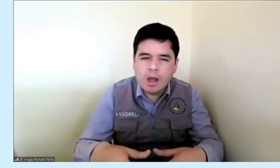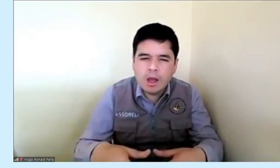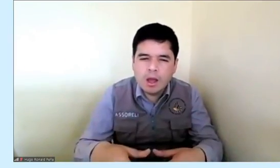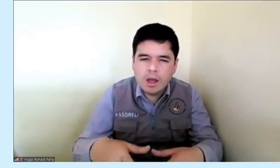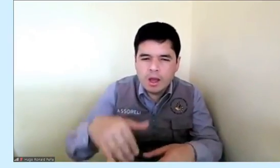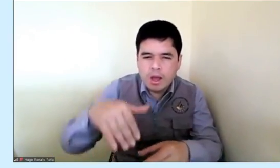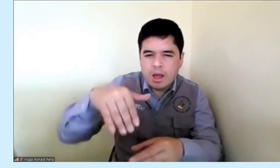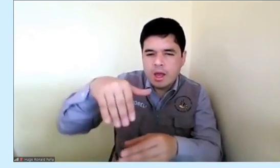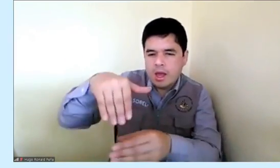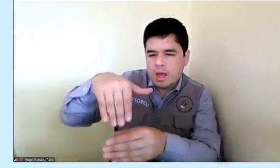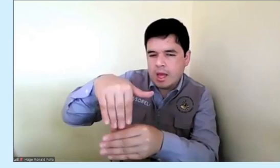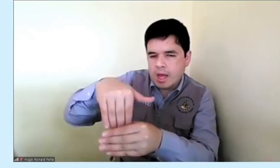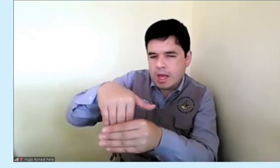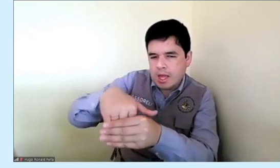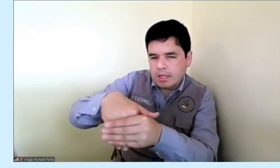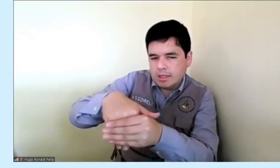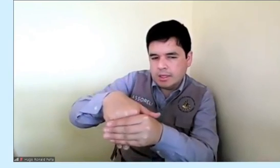¿Quiénes juegan